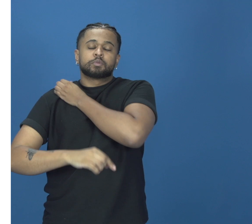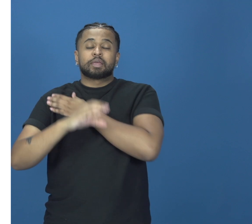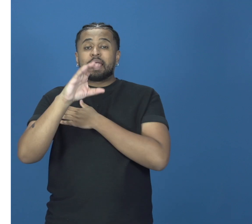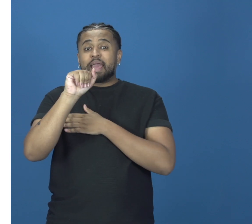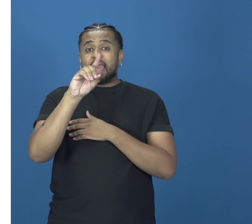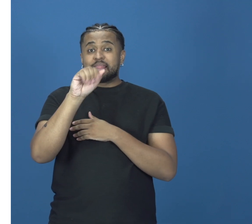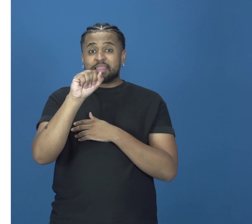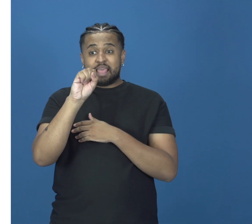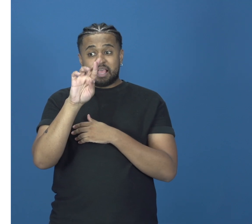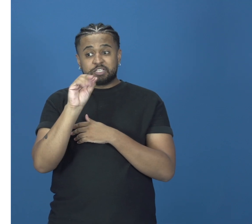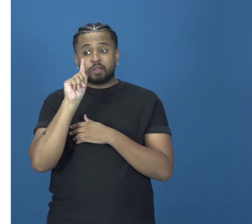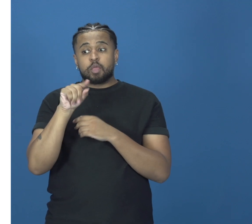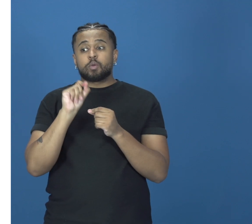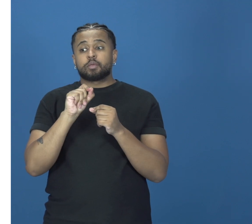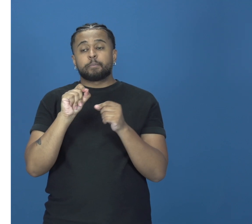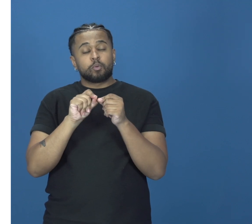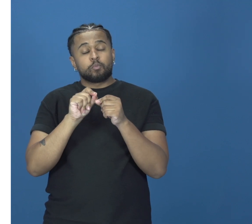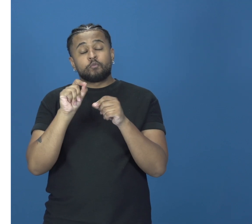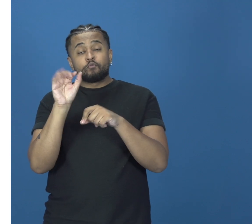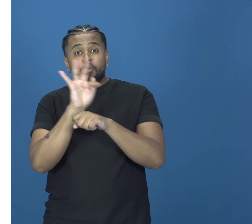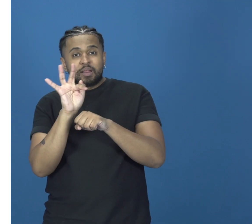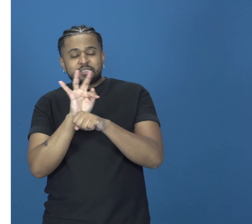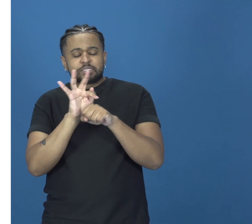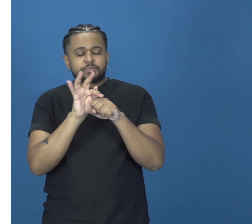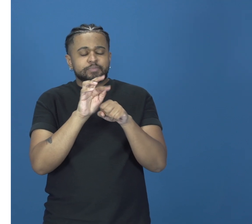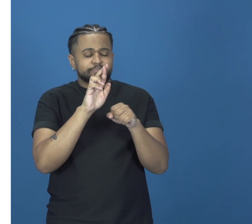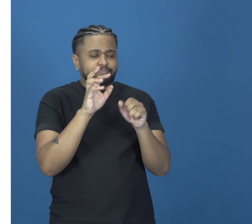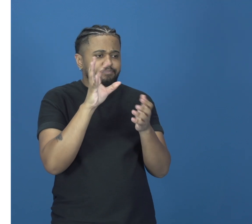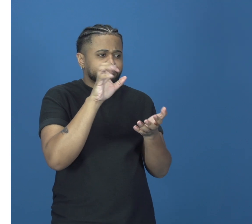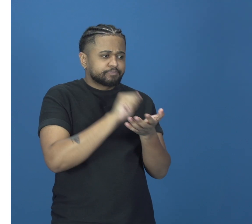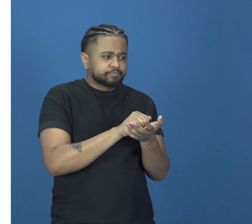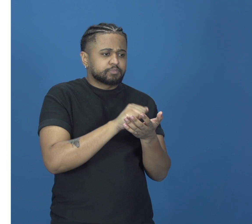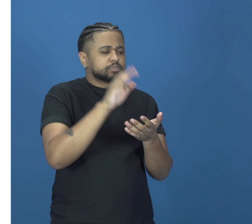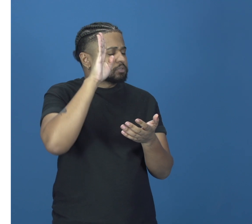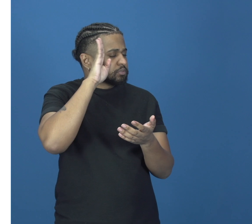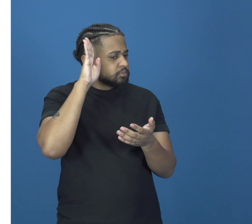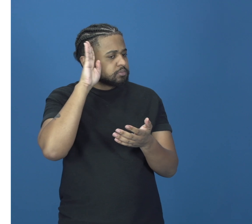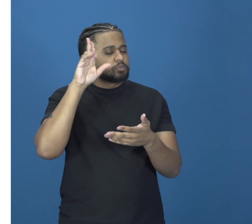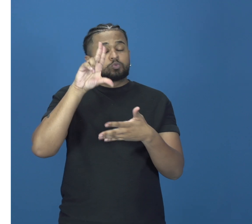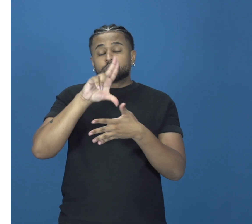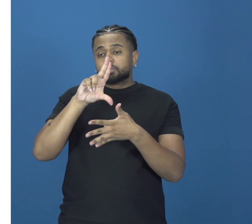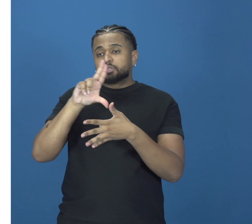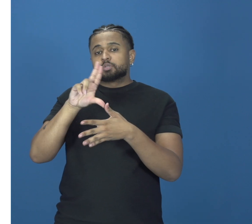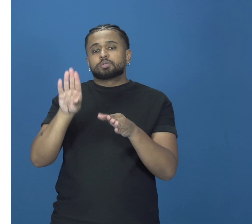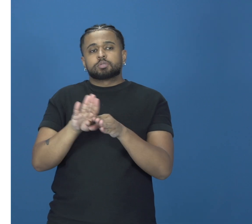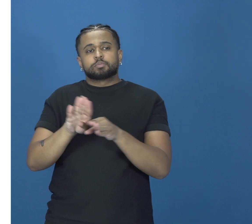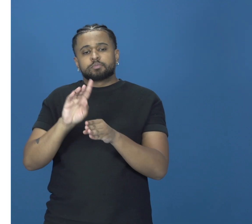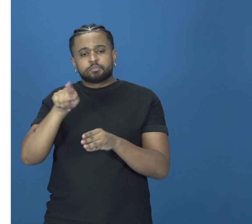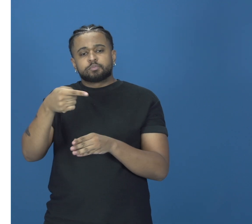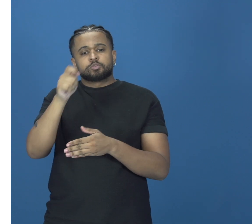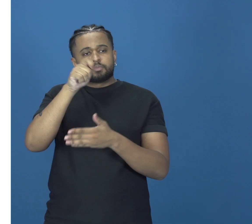dos aprovados consiste na formalização do registro acadêmico dos aprovados no sistema da UNILA e na